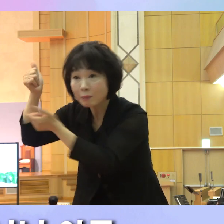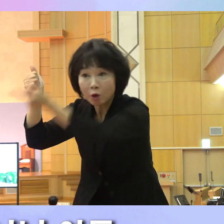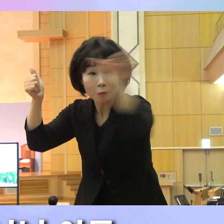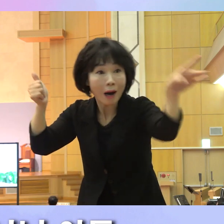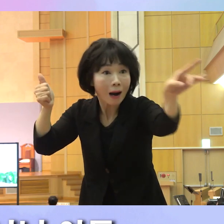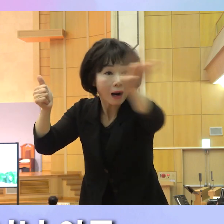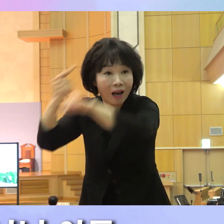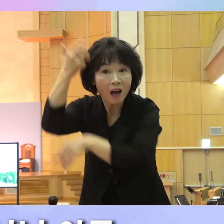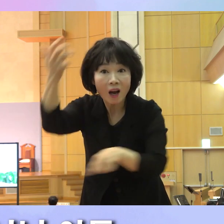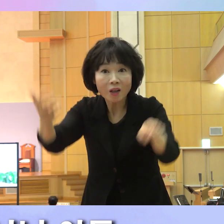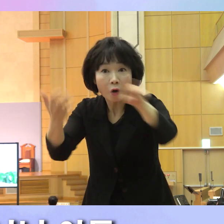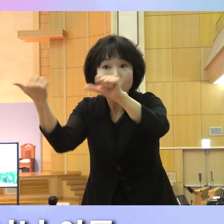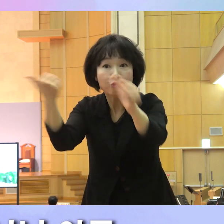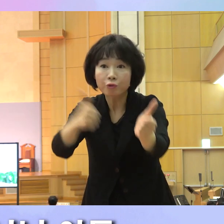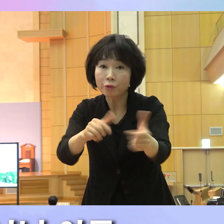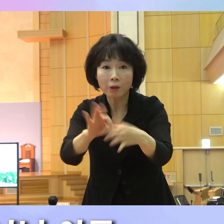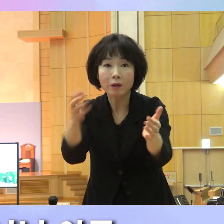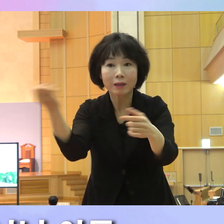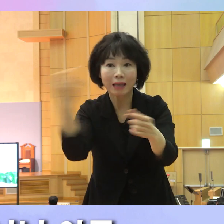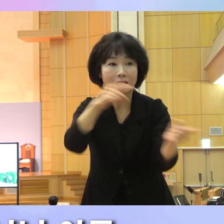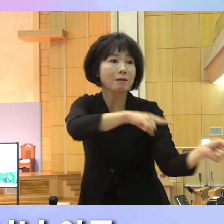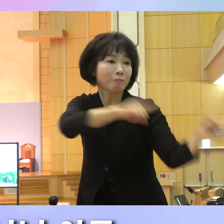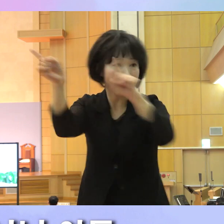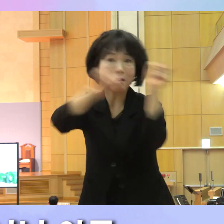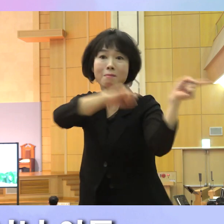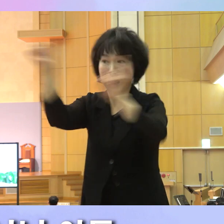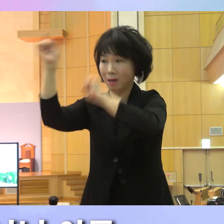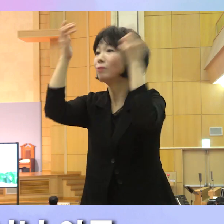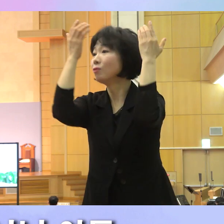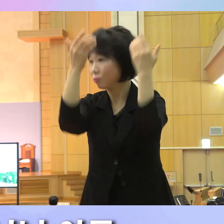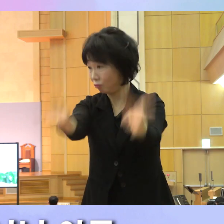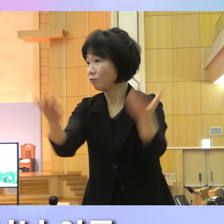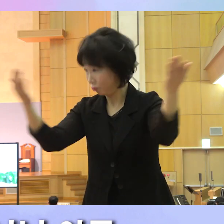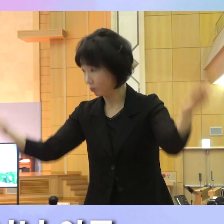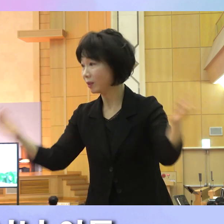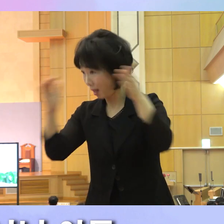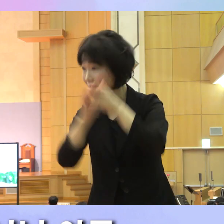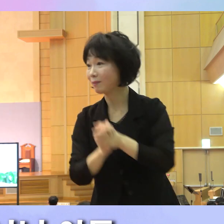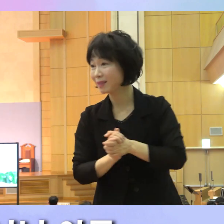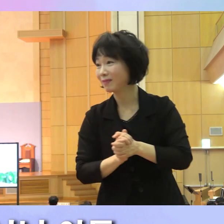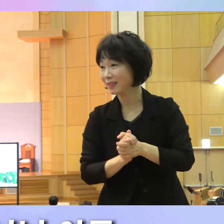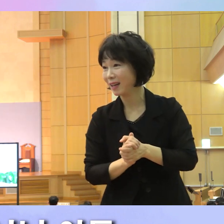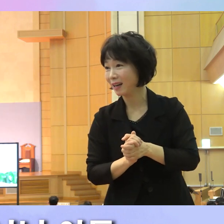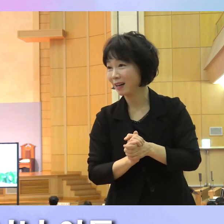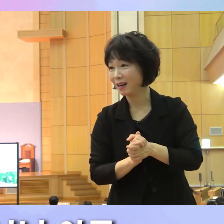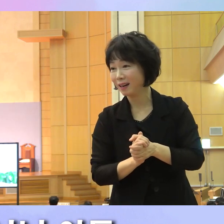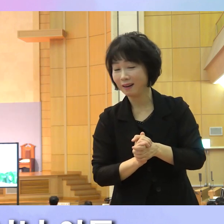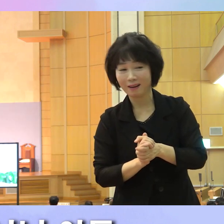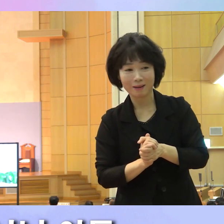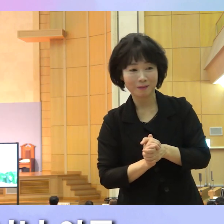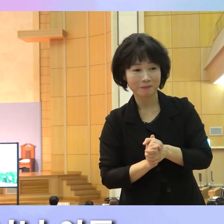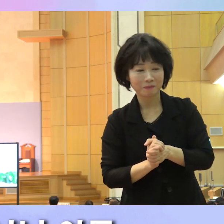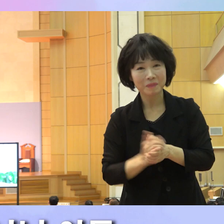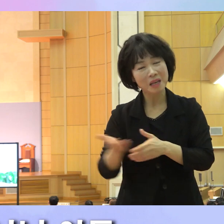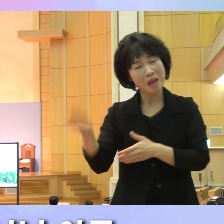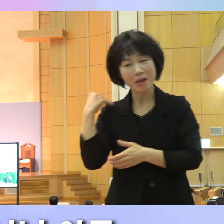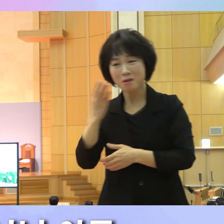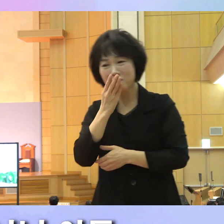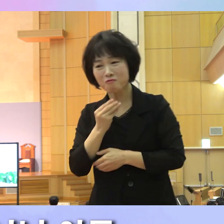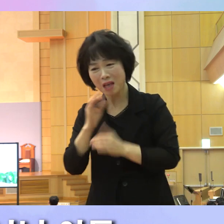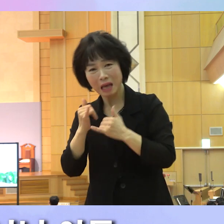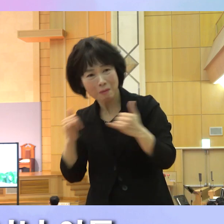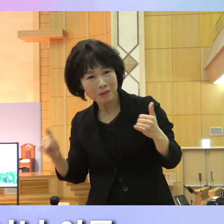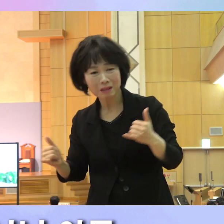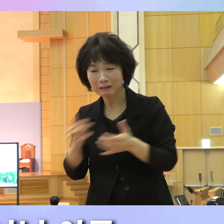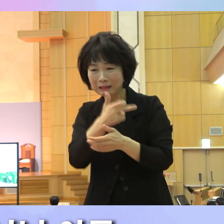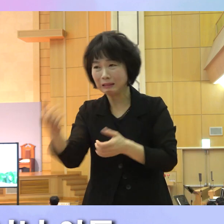그래서 살아계신 하나님이라 그러는 거예요. 그러니까 조금 전에도 말했지만 유대인이라든지